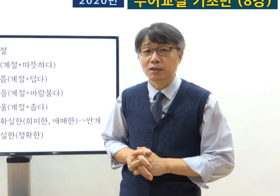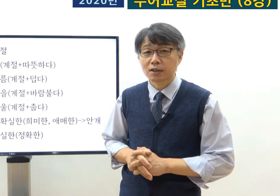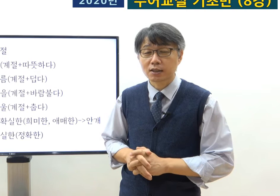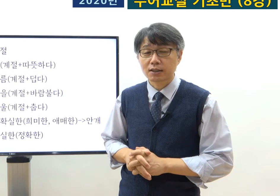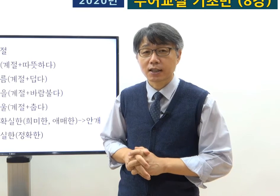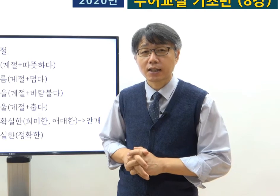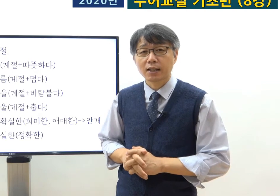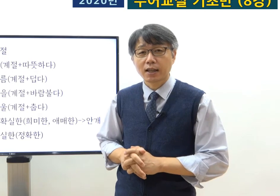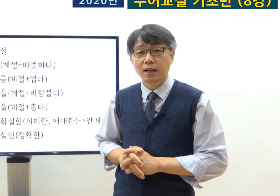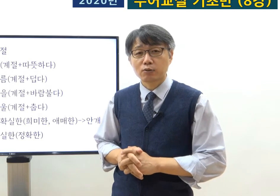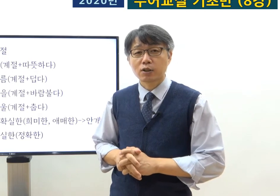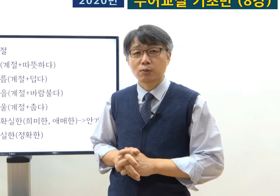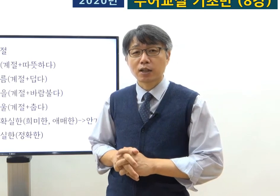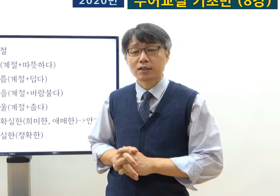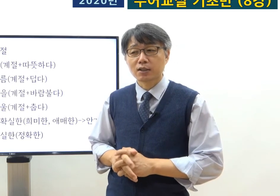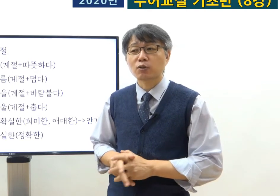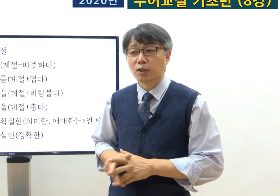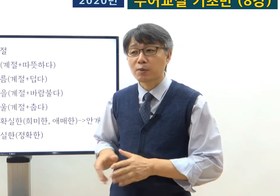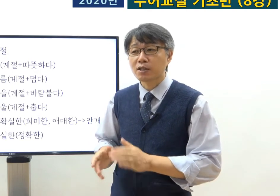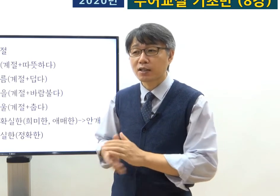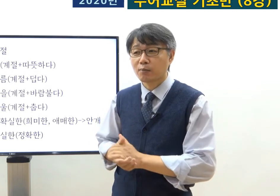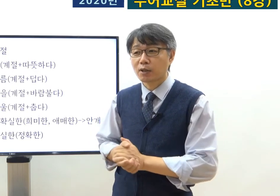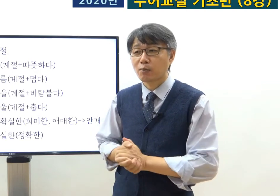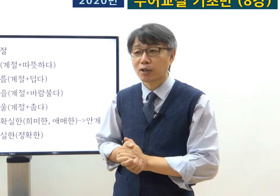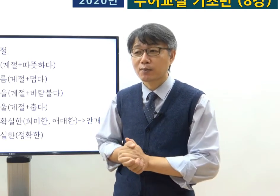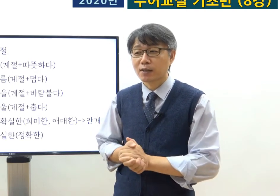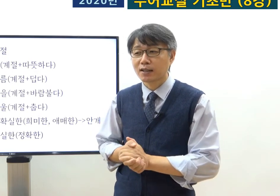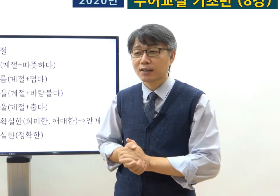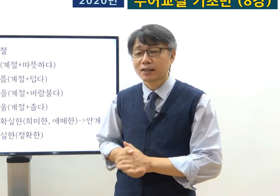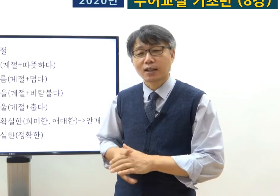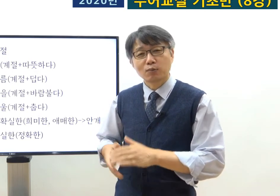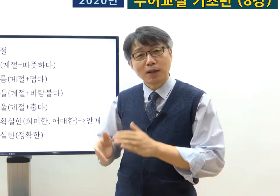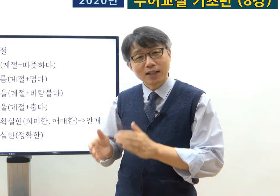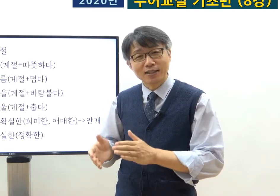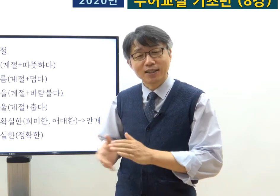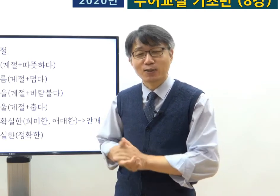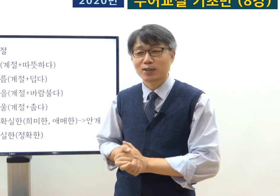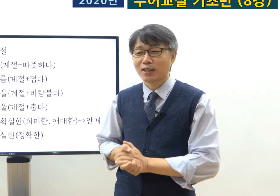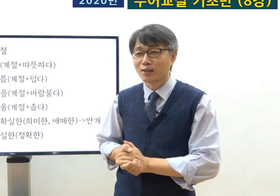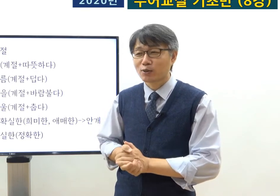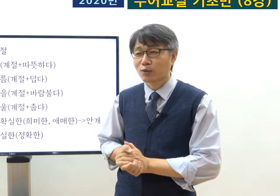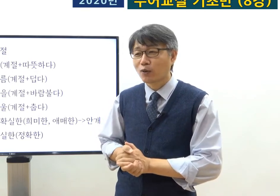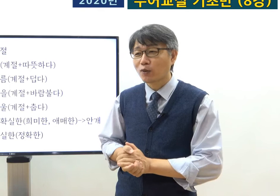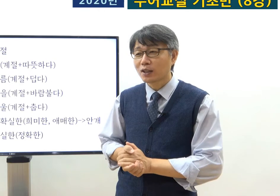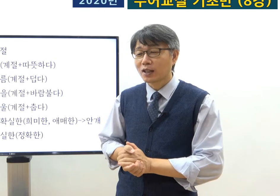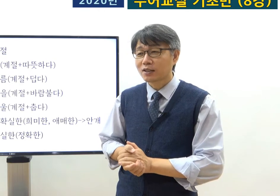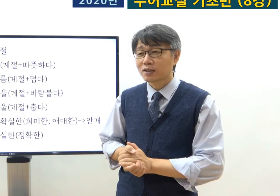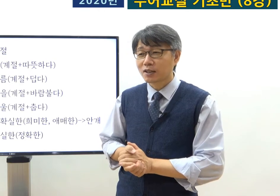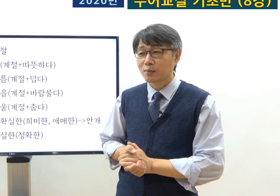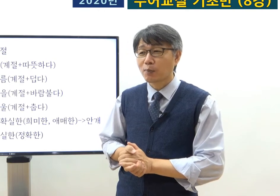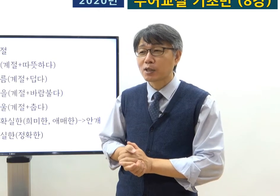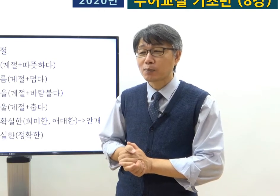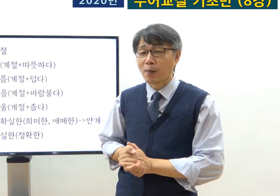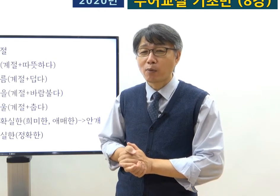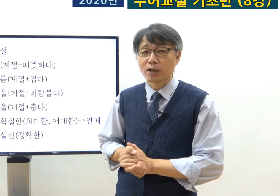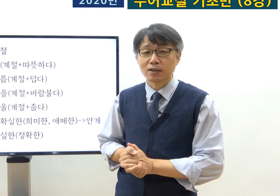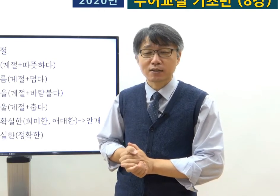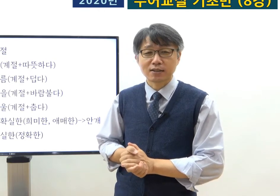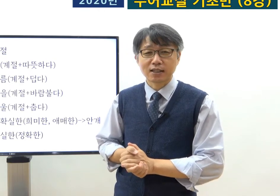천천히 이제 해 주시기를 원하시는데, 저도 천천히 한번 해보겠습니다. 제가 좀 빨라지더라도 이해해 주시고, 천천히 몇 번씩 반복해서 이제 따라